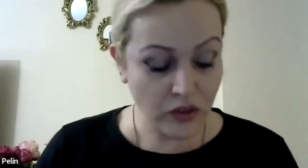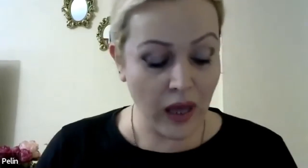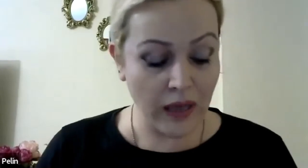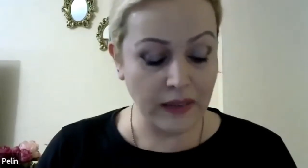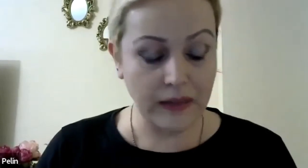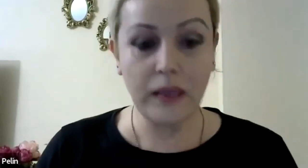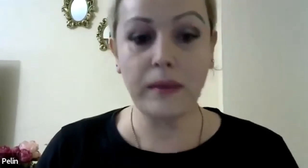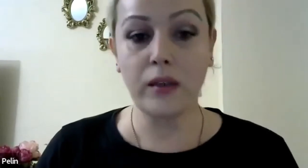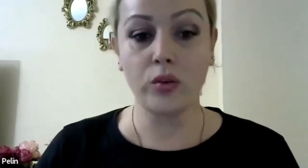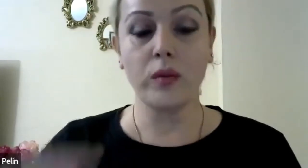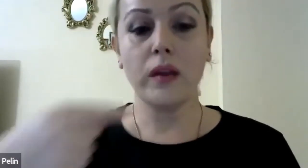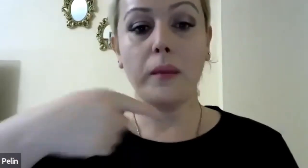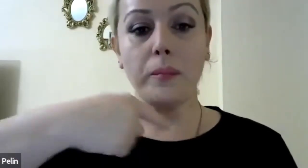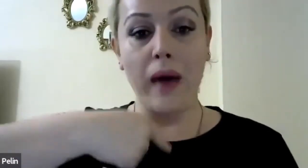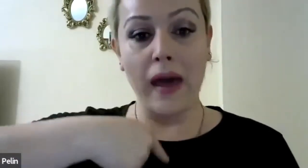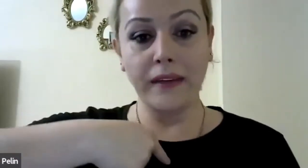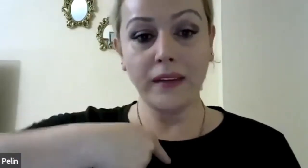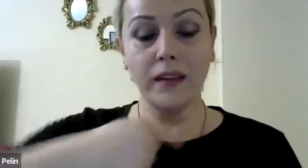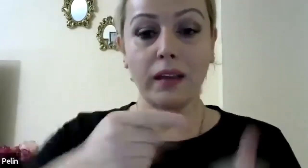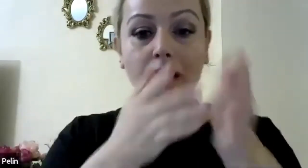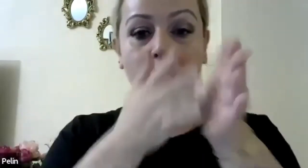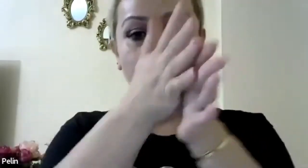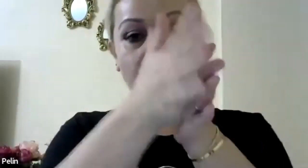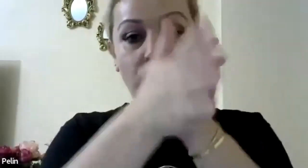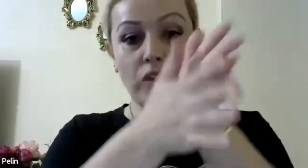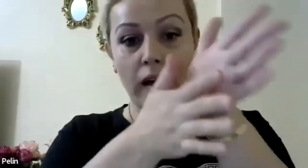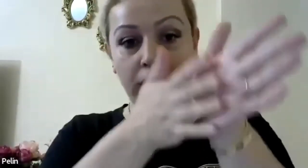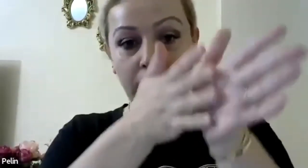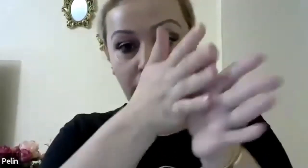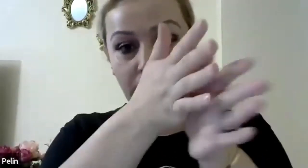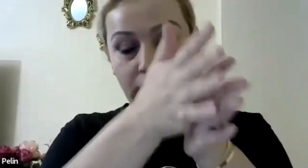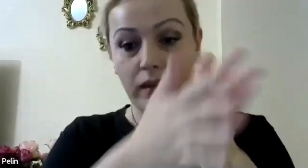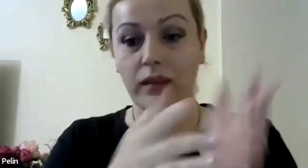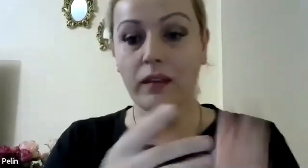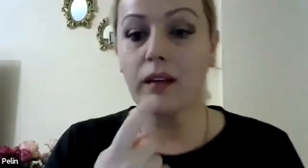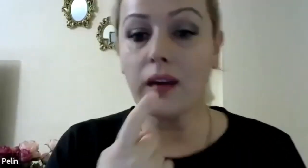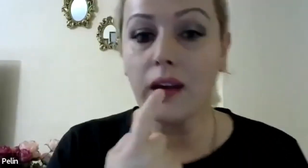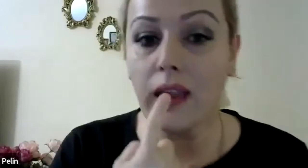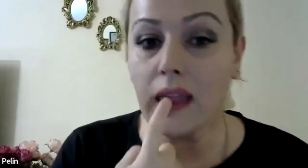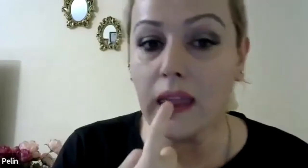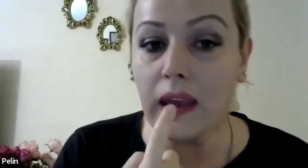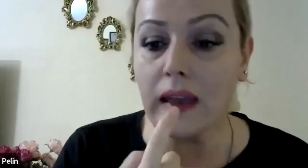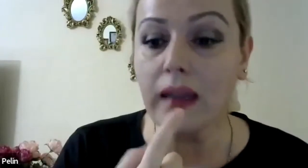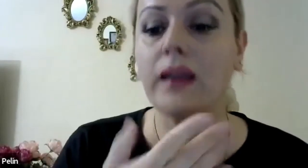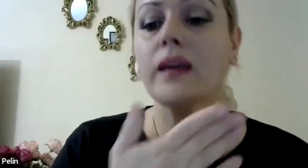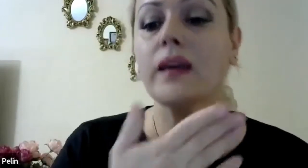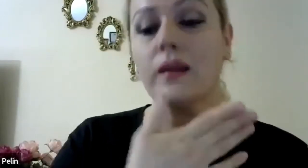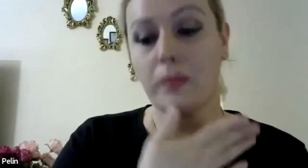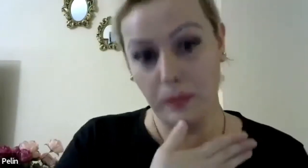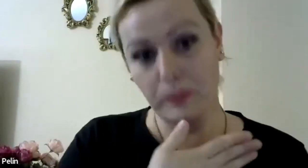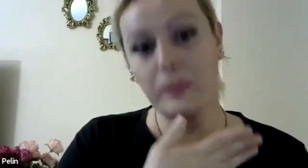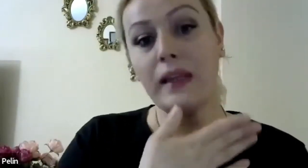İşaret dili biliyorum. Ben işaret dili